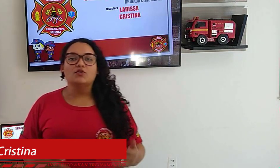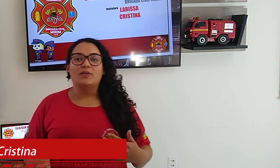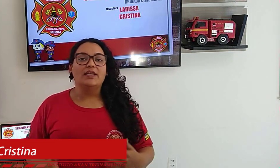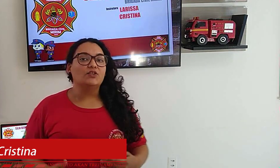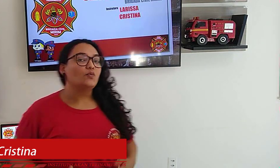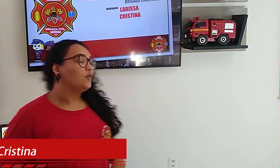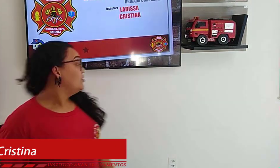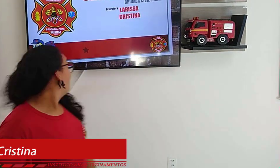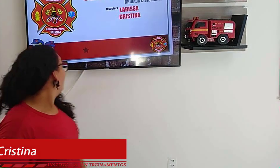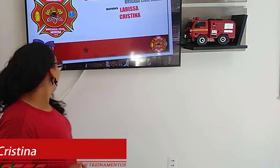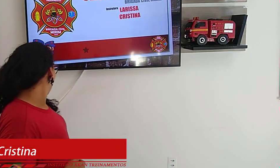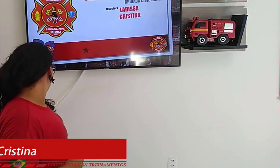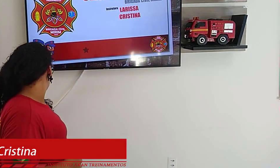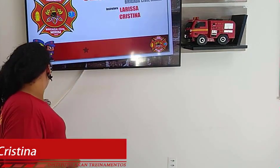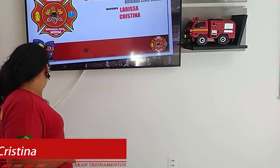sobre isso hoje.